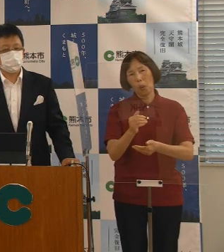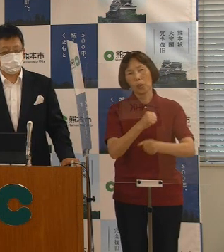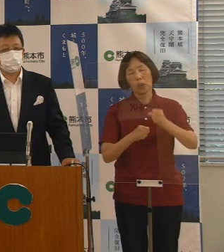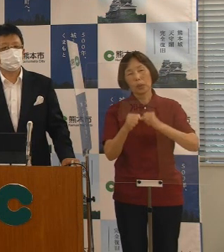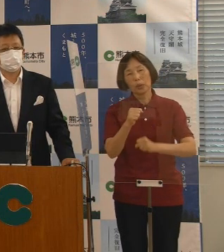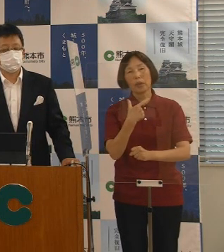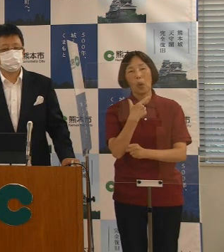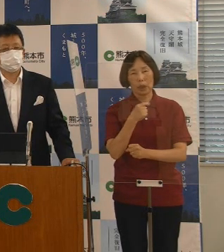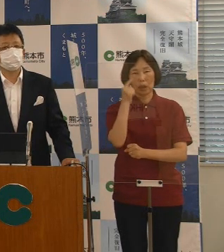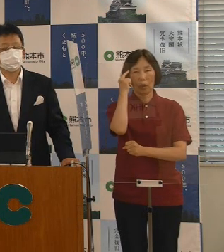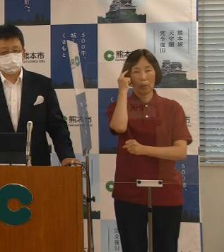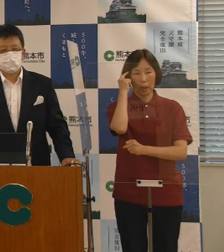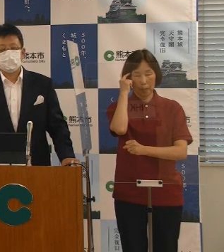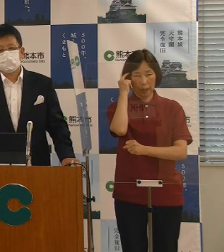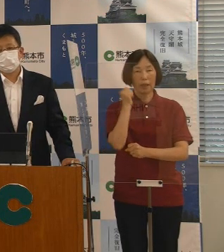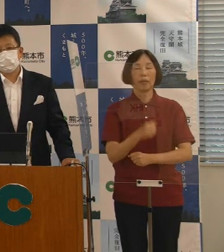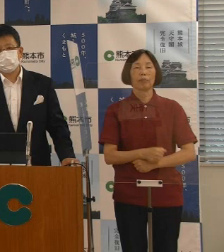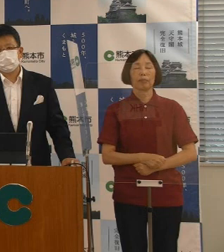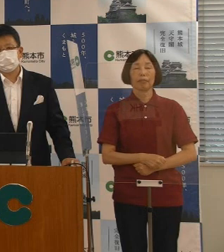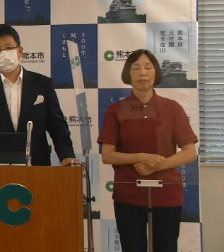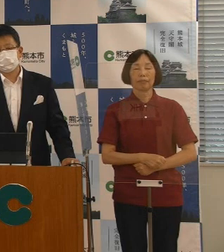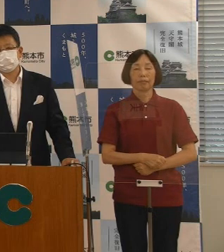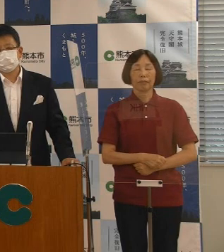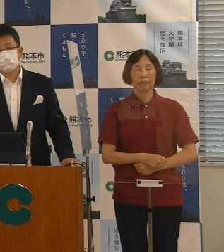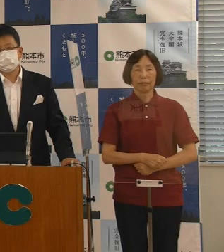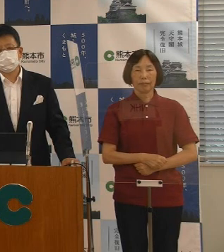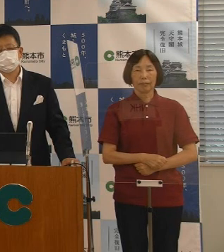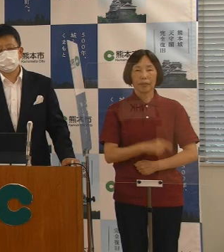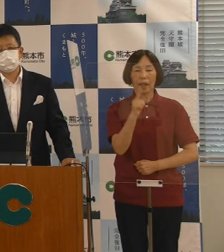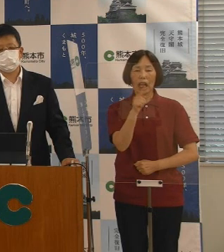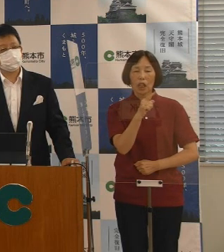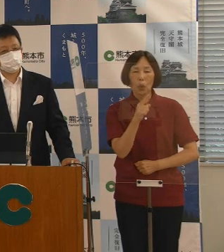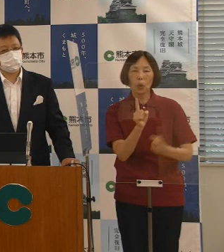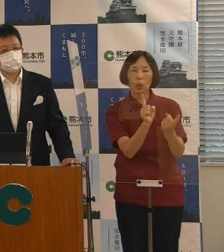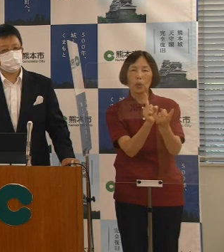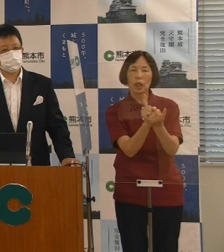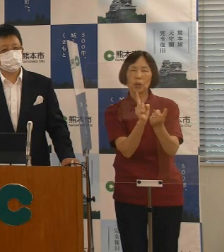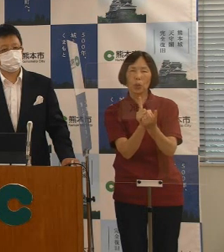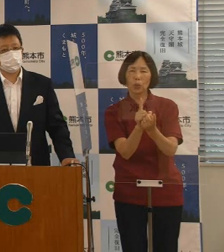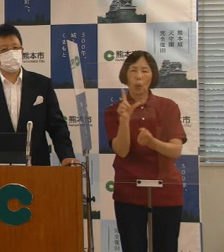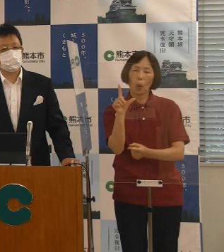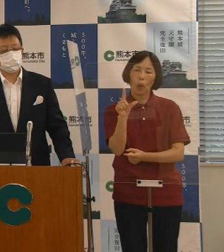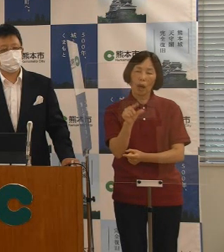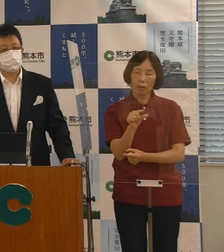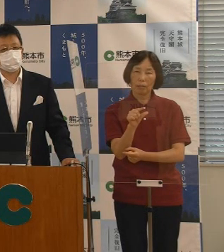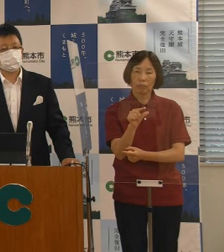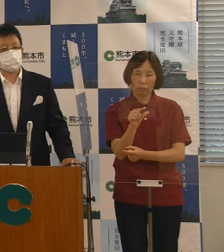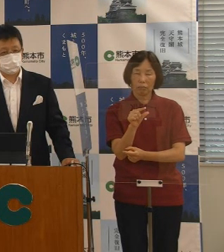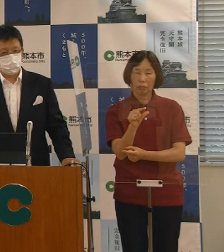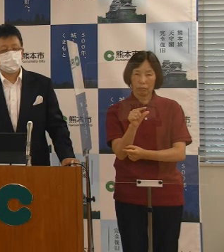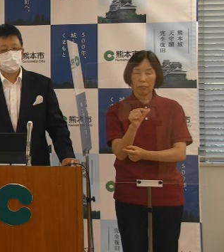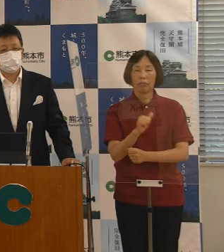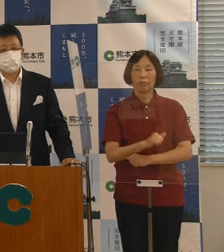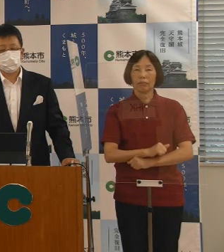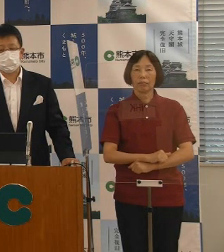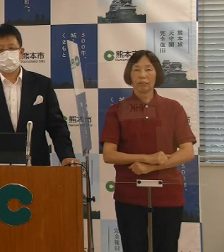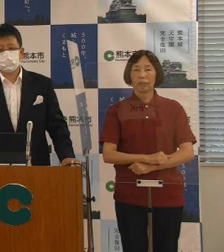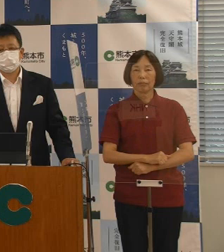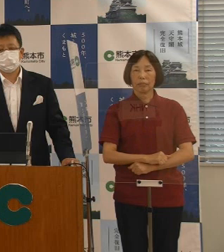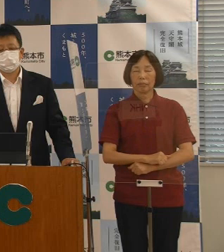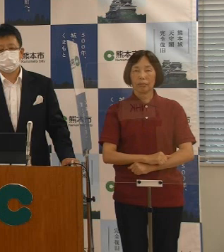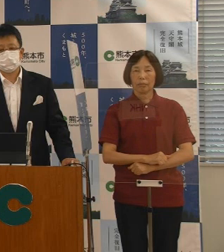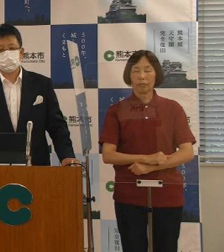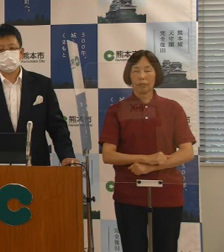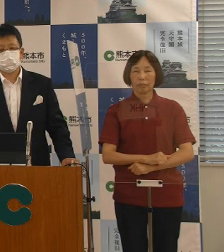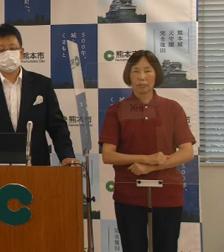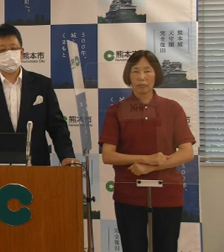んでいただきたいというふうに思います。やはり人との接触を減らすことで、ですね、